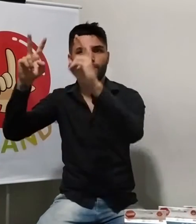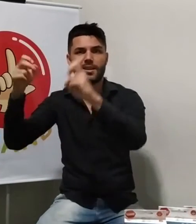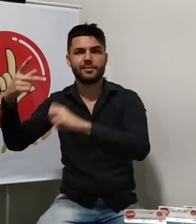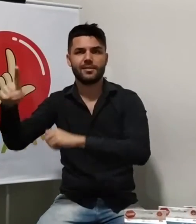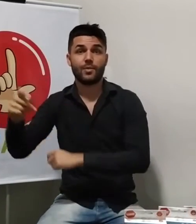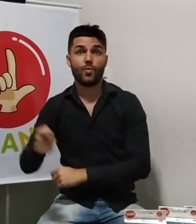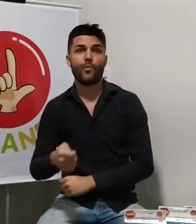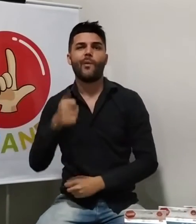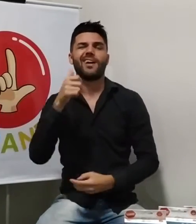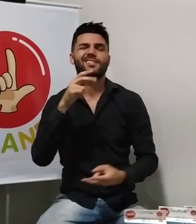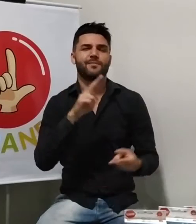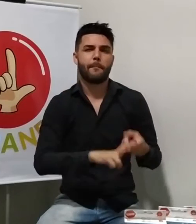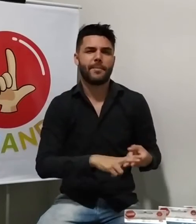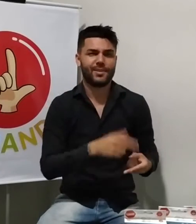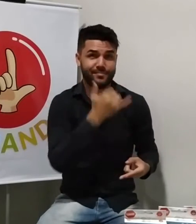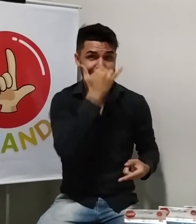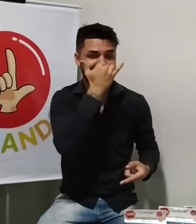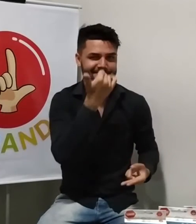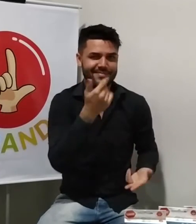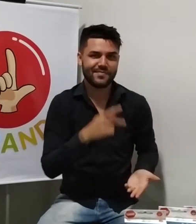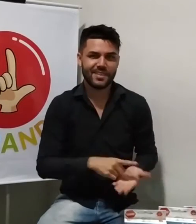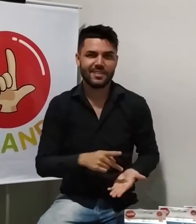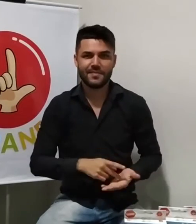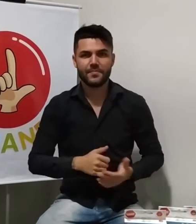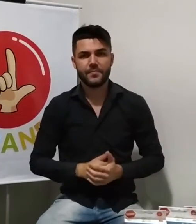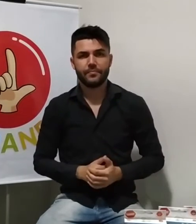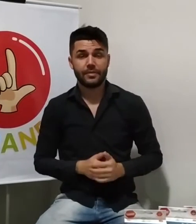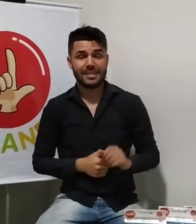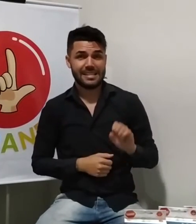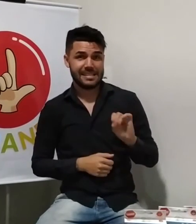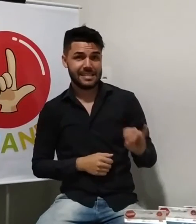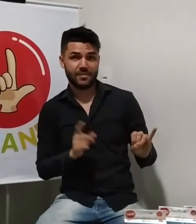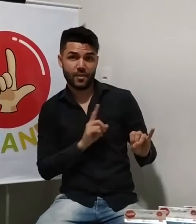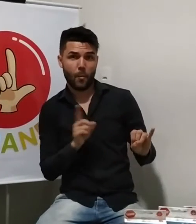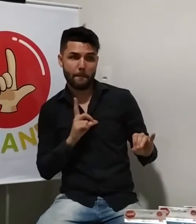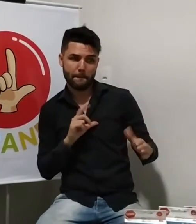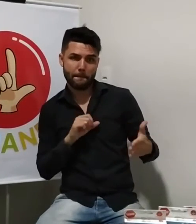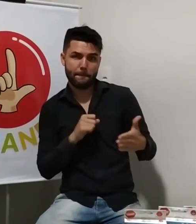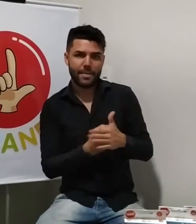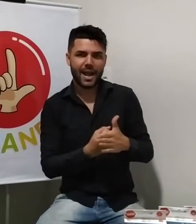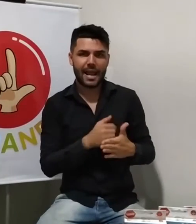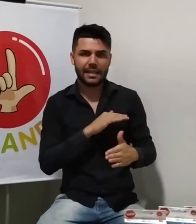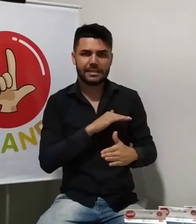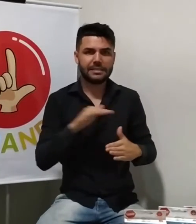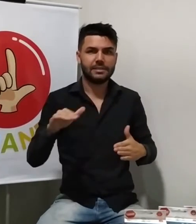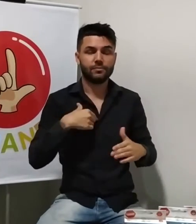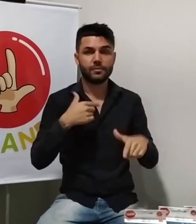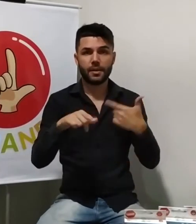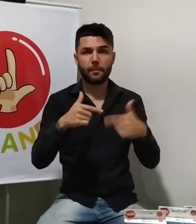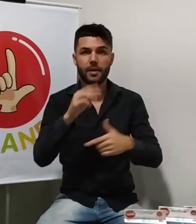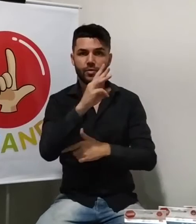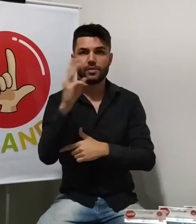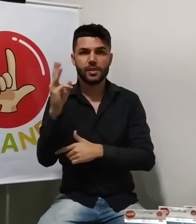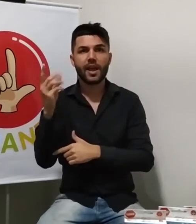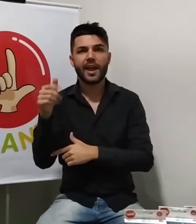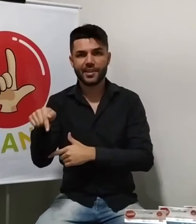E aí eu fui, né, entrei na empresa júnior da SPM, virei presidente da empresa júnior, e aí comecei a sentir um pouco dessa